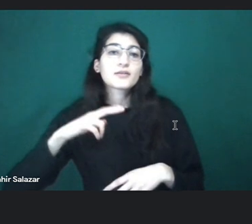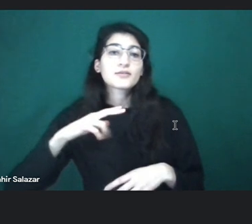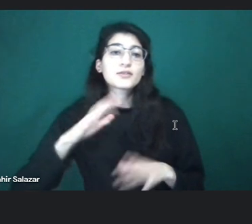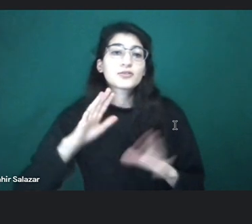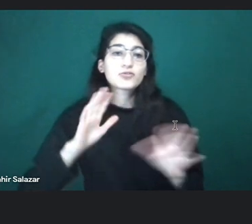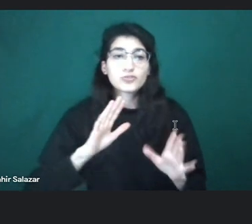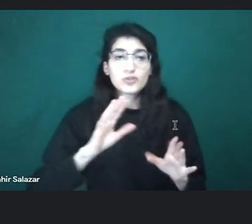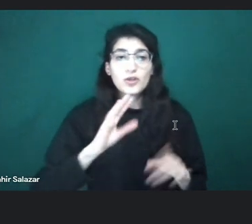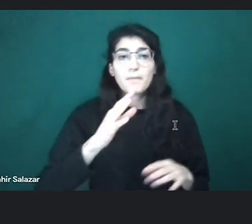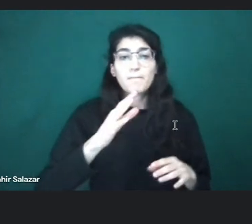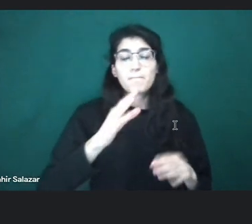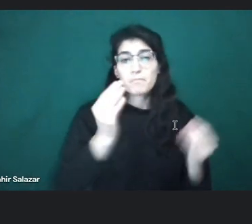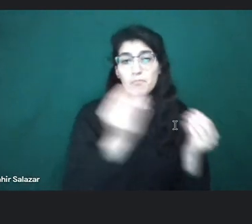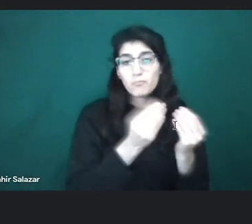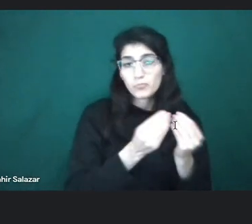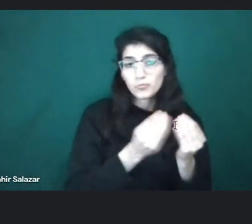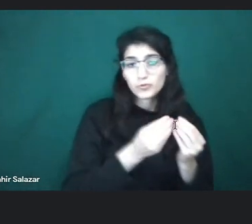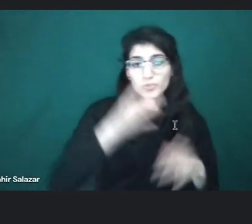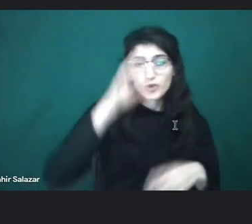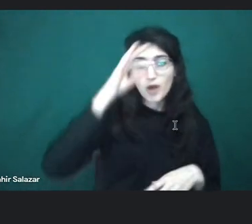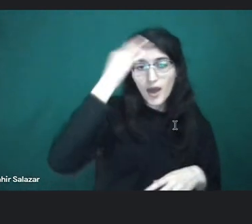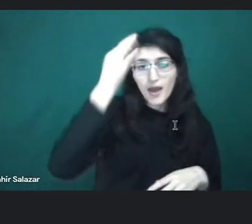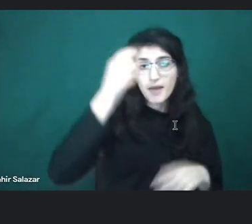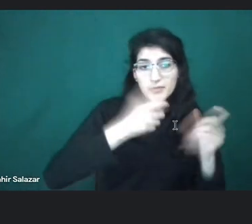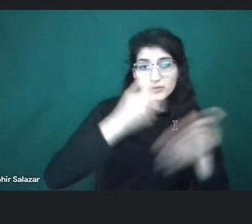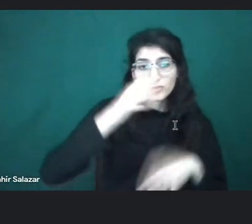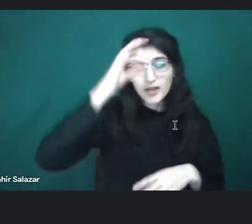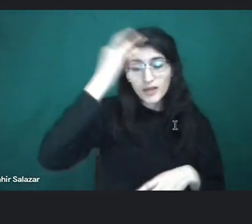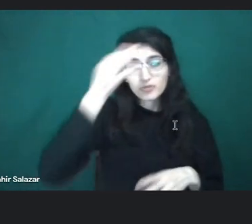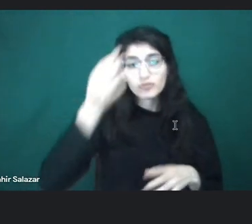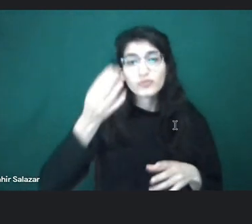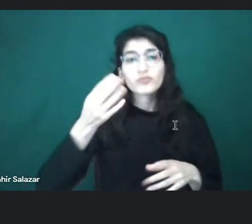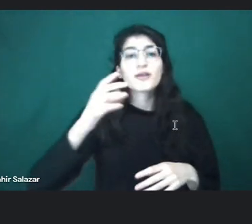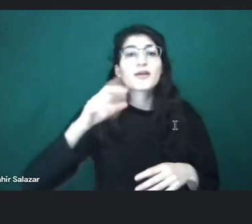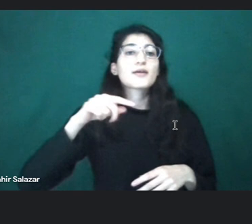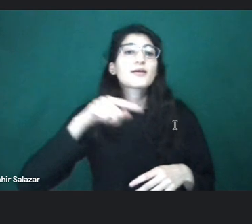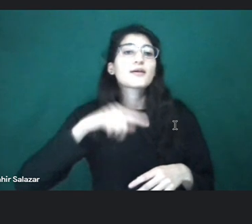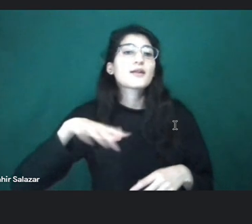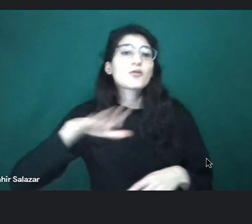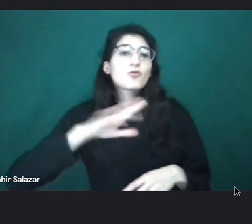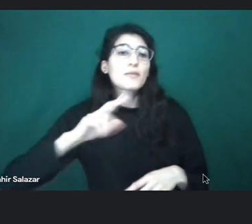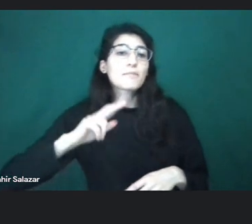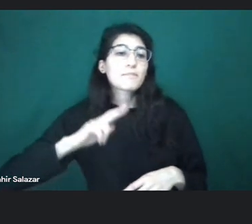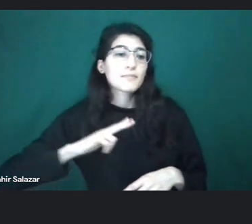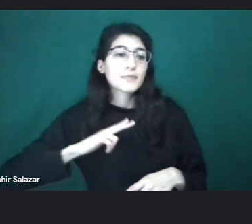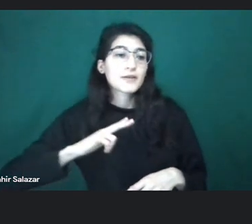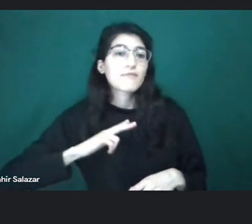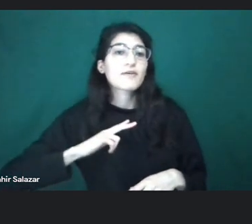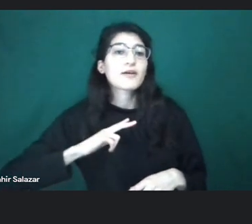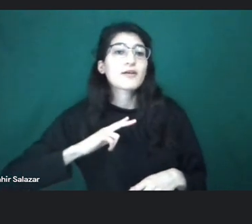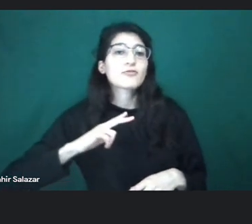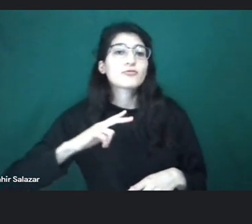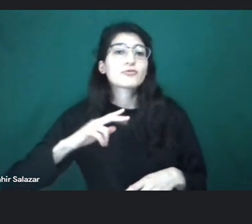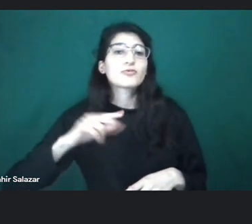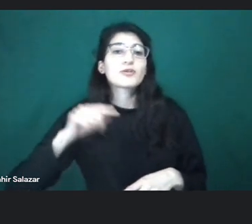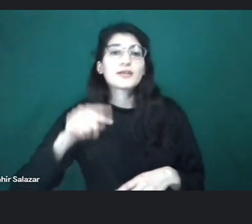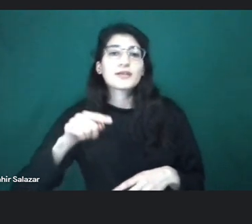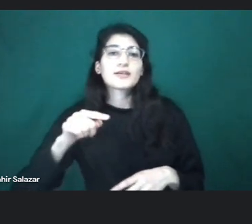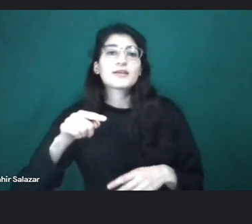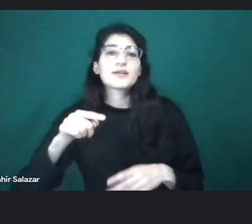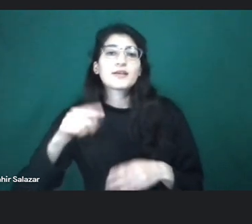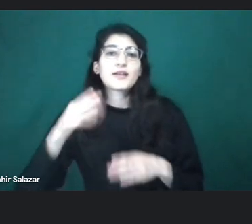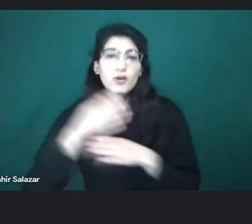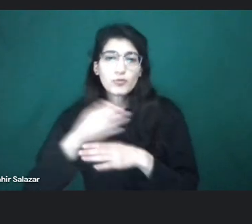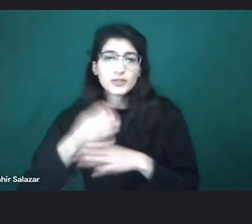del sector privado, la comunidad técnica y la sociedad civil. Muy bien, pasamos al otro. Entonces, acá,